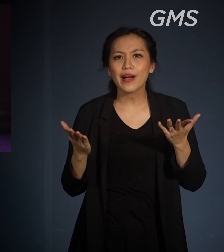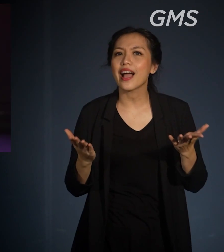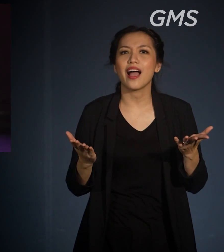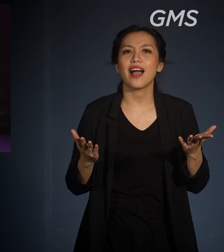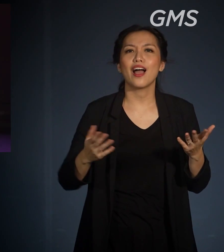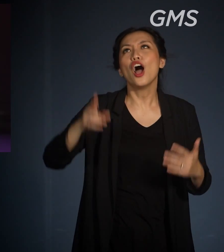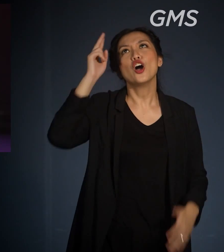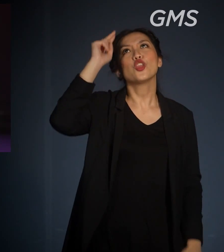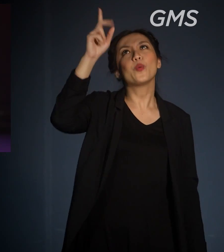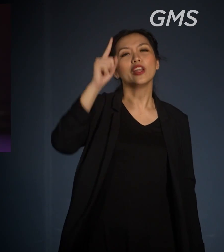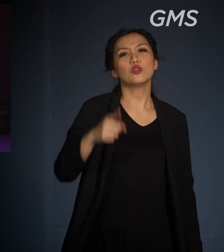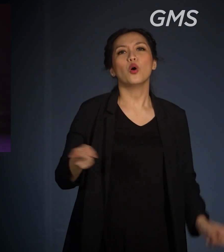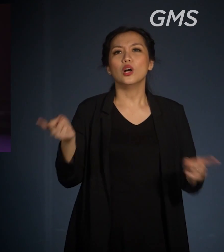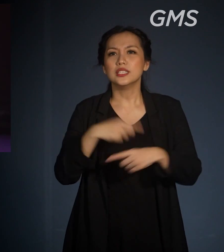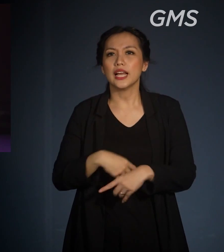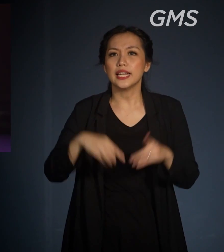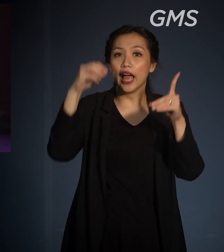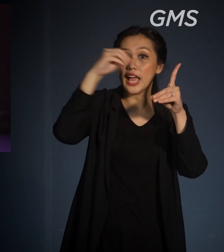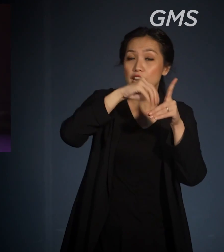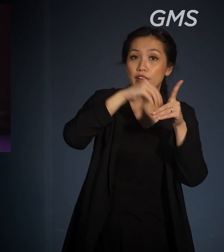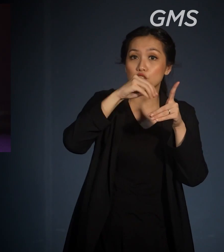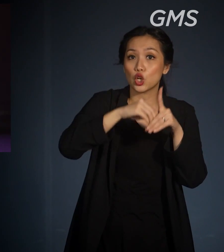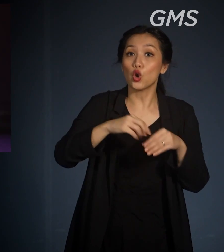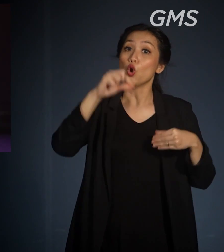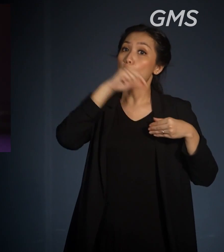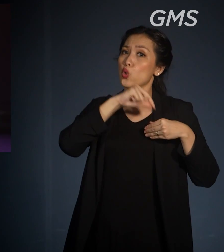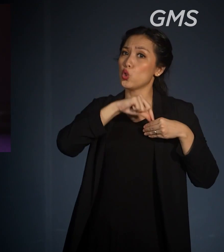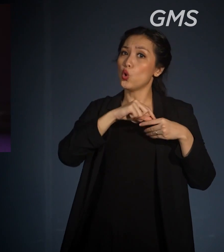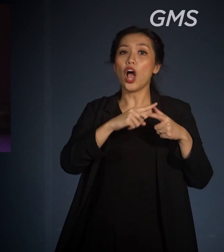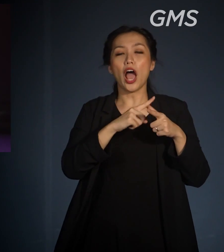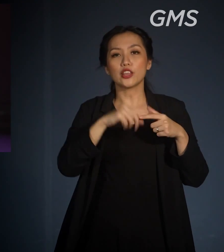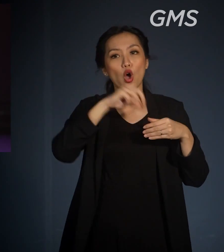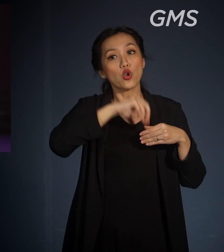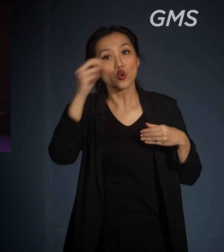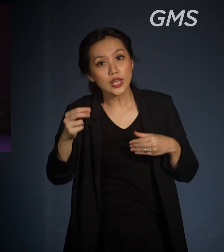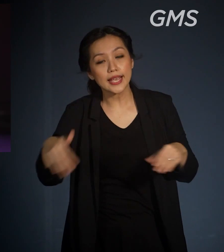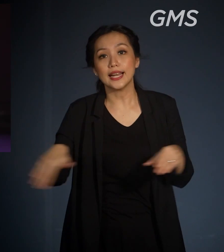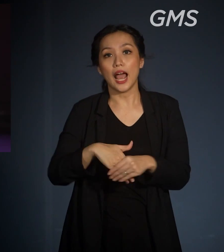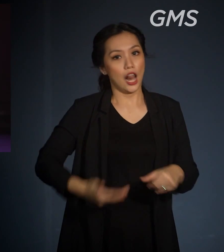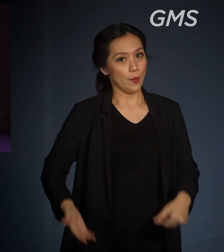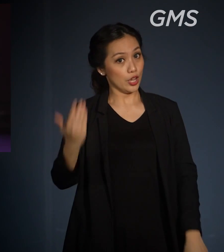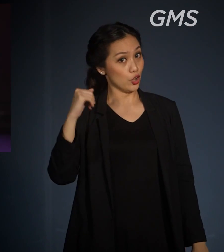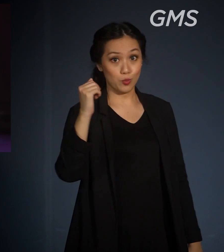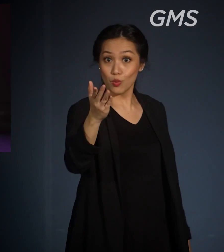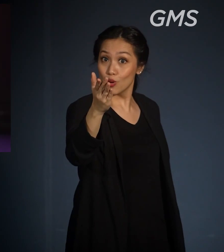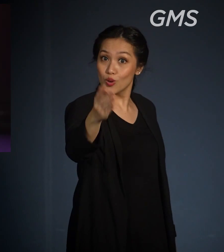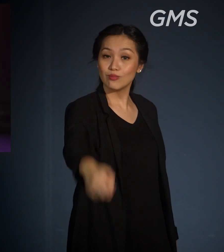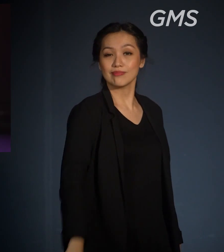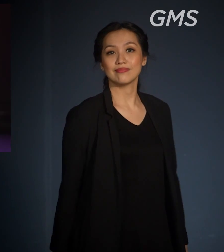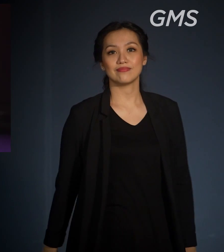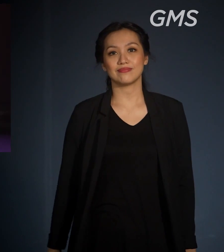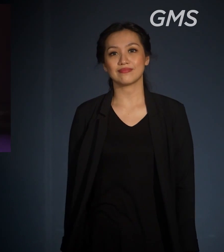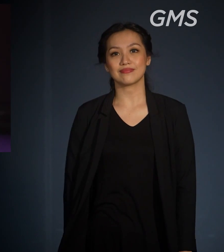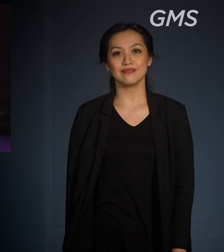jadi investor yang rugi dalam hidup kita? Saudara, jawabannya adalah,